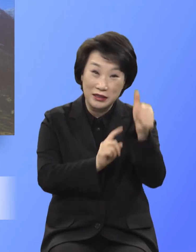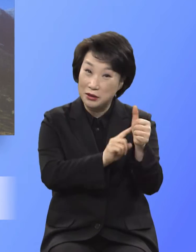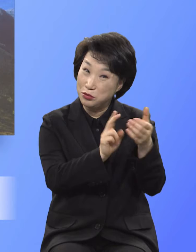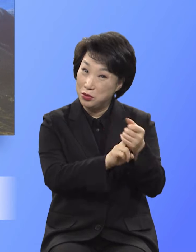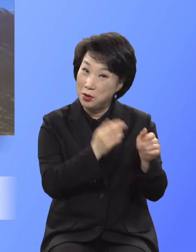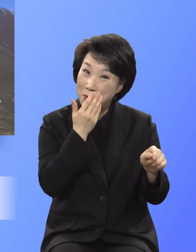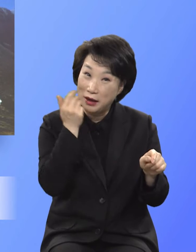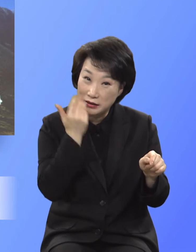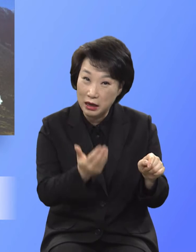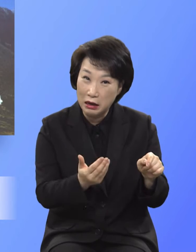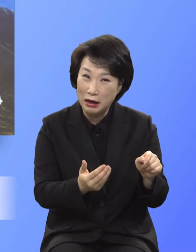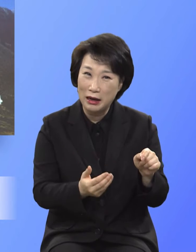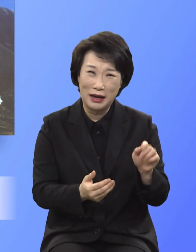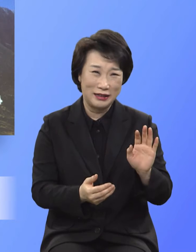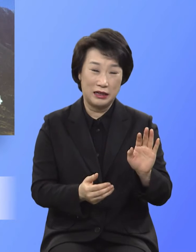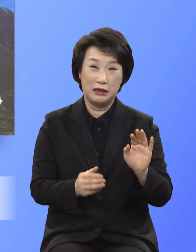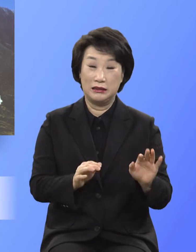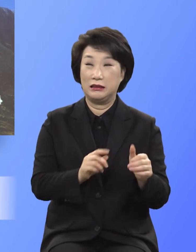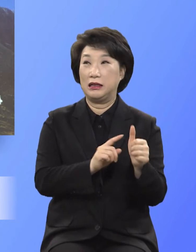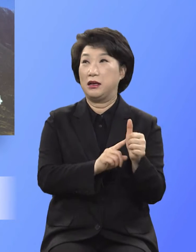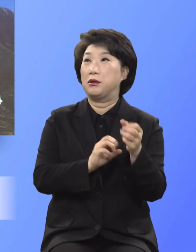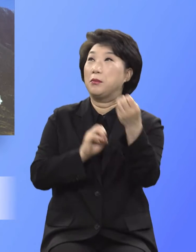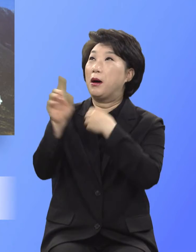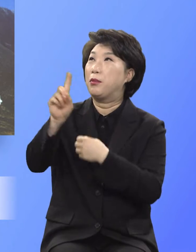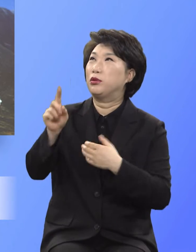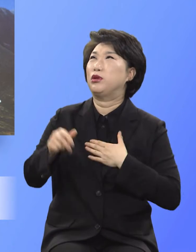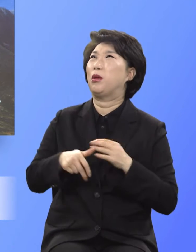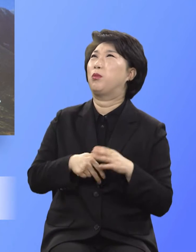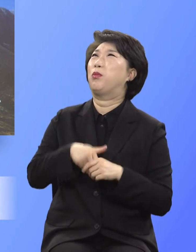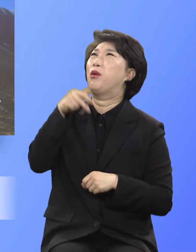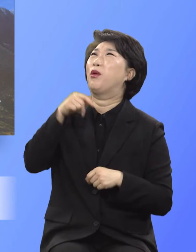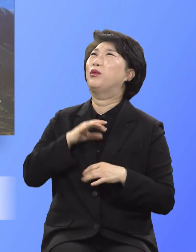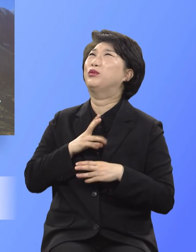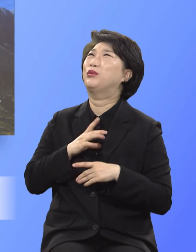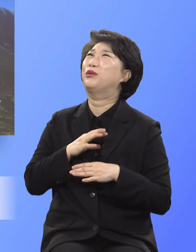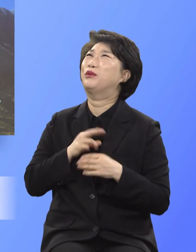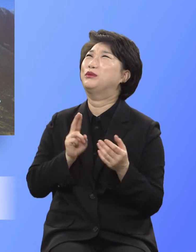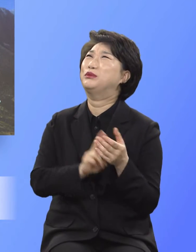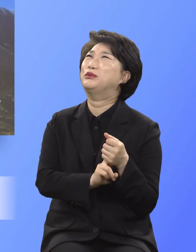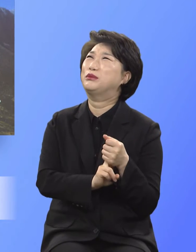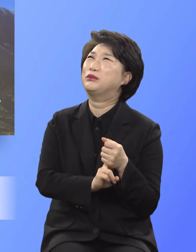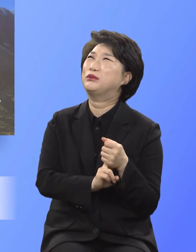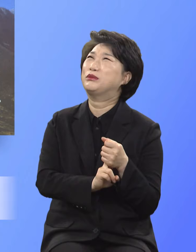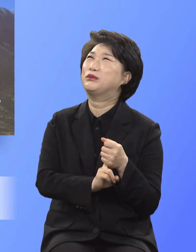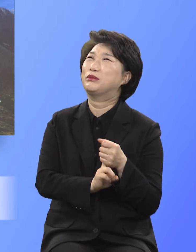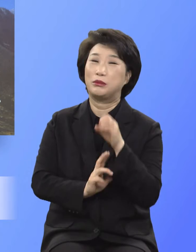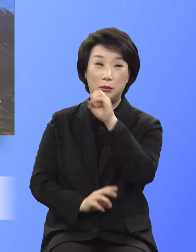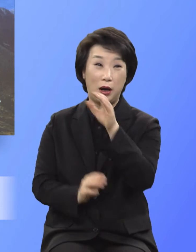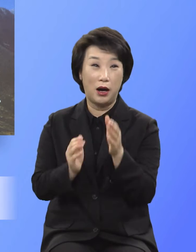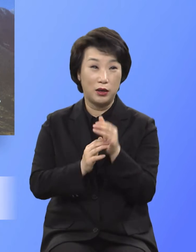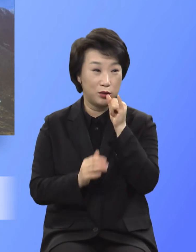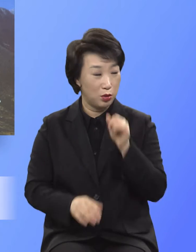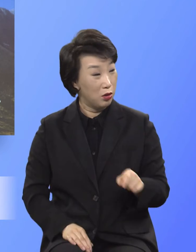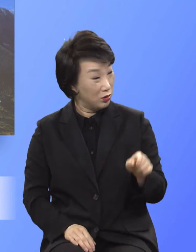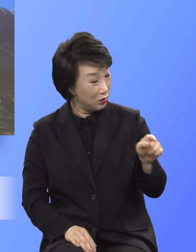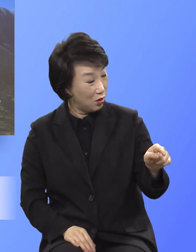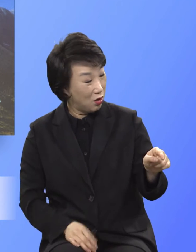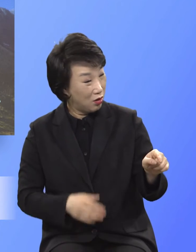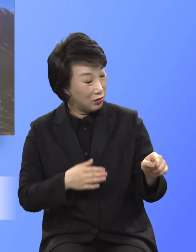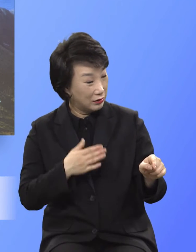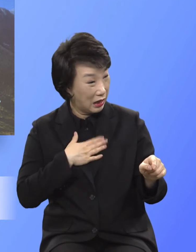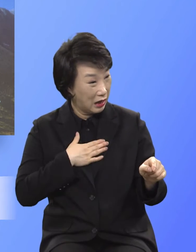숨어지겠는가? 제가 벗었으므로 두려워서 숨었습니다. 내가